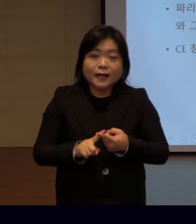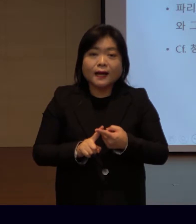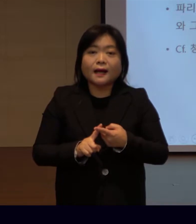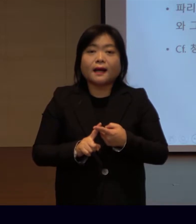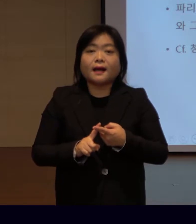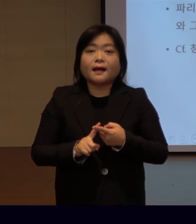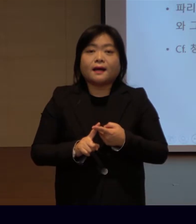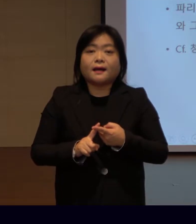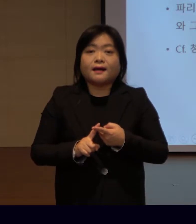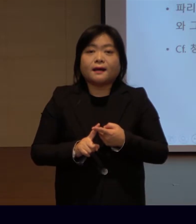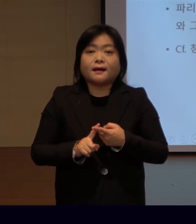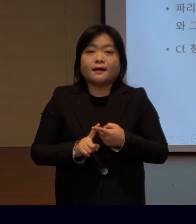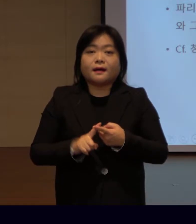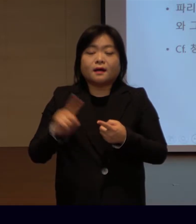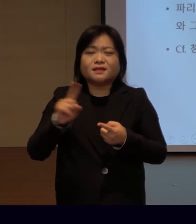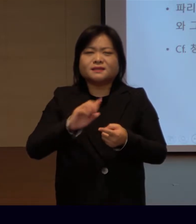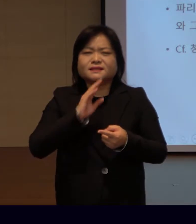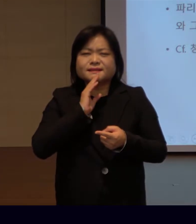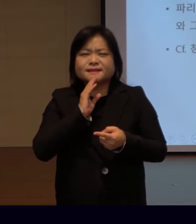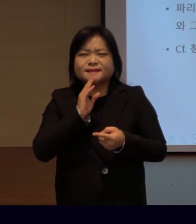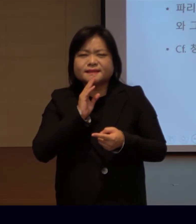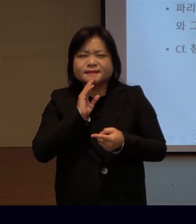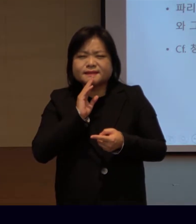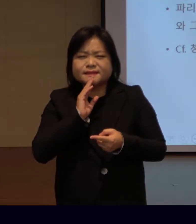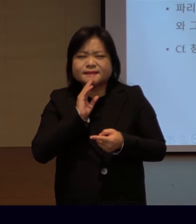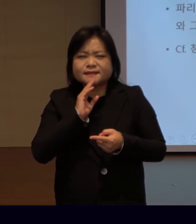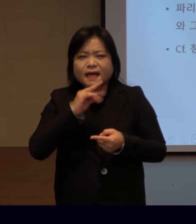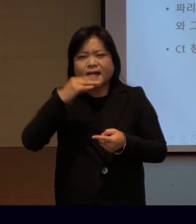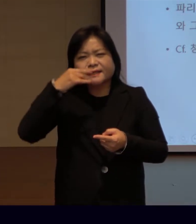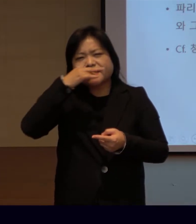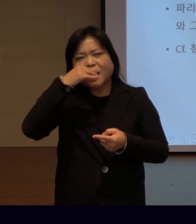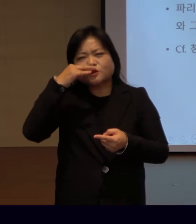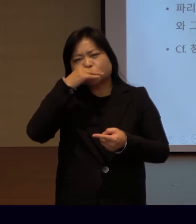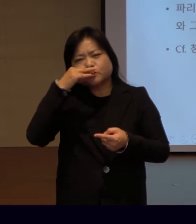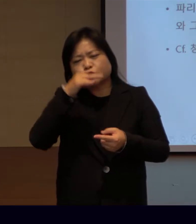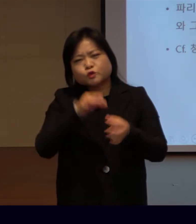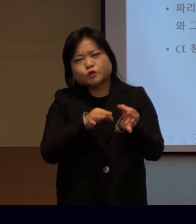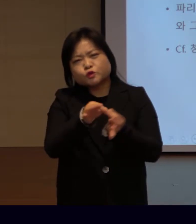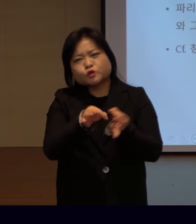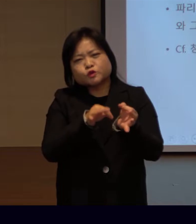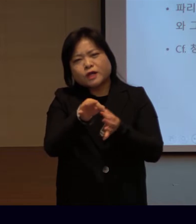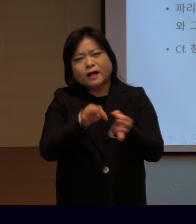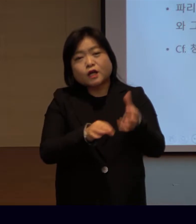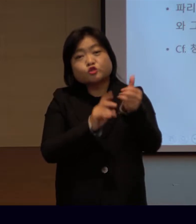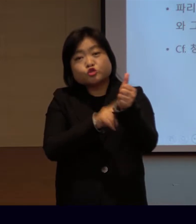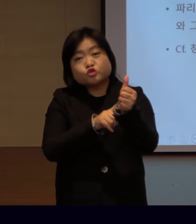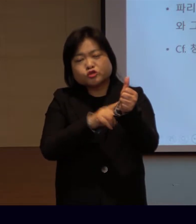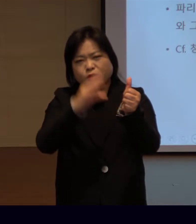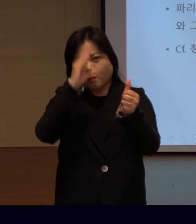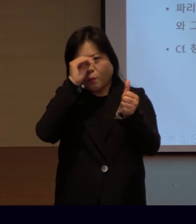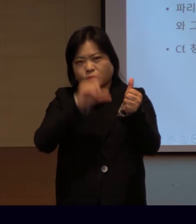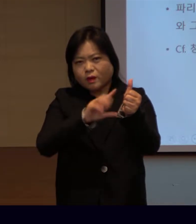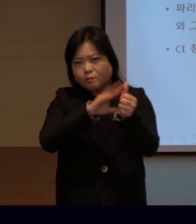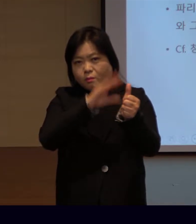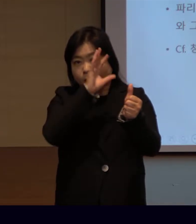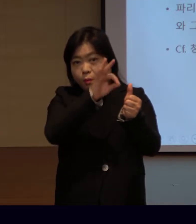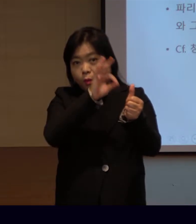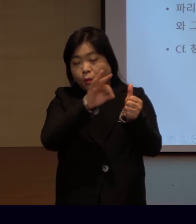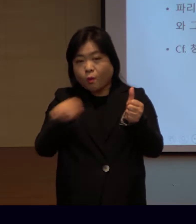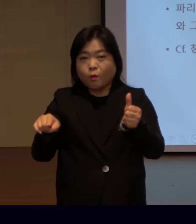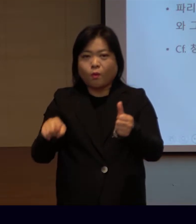뮬리라고 하는 그 실제 향수 가게의 주인을 모델로 했습니다. 이 사람이 굉장히 번영을